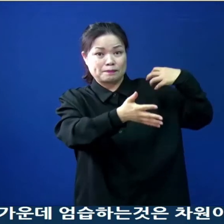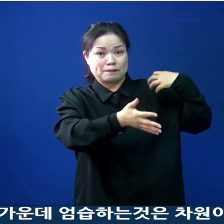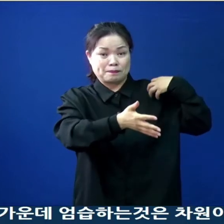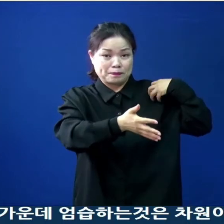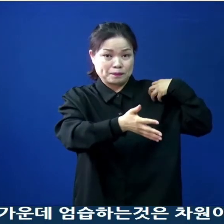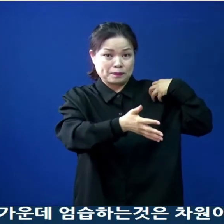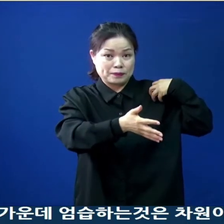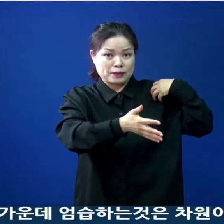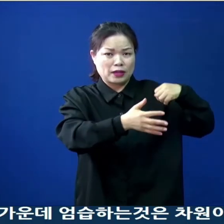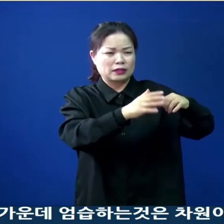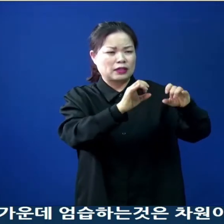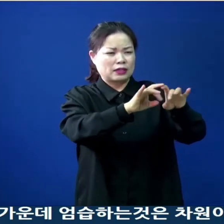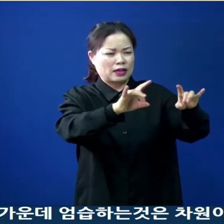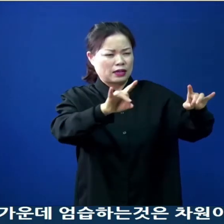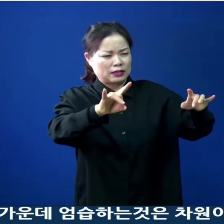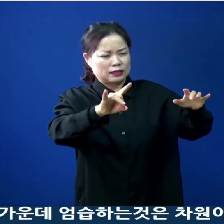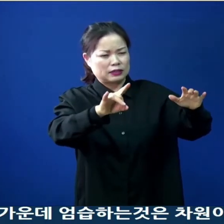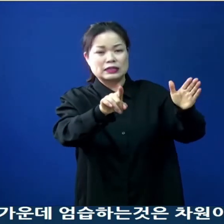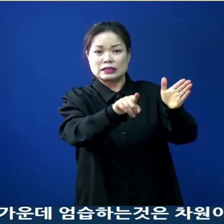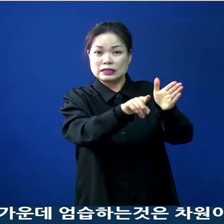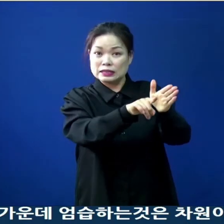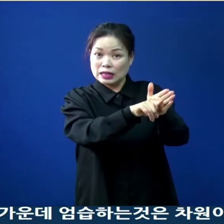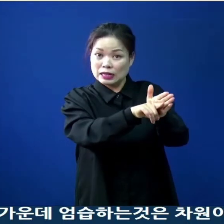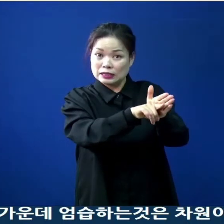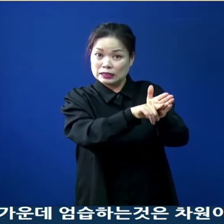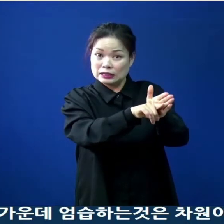갓 신앙의 걸음마를 띈